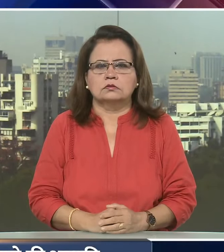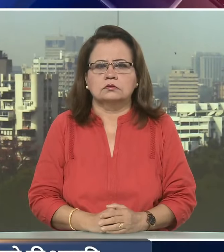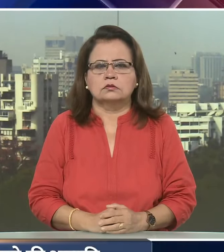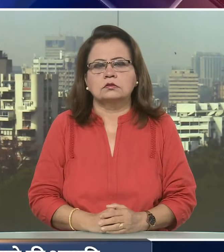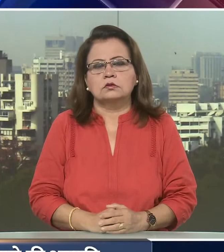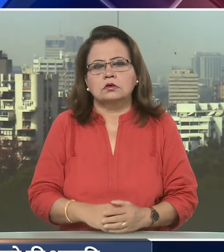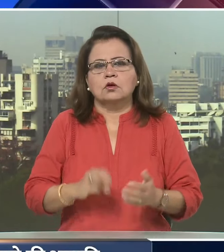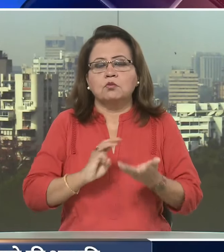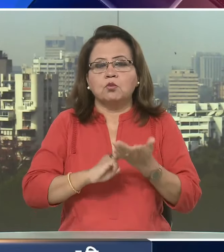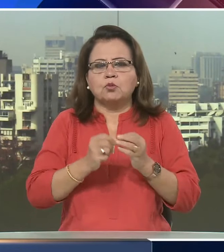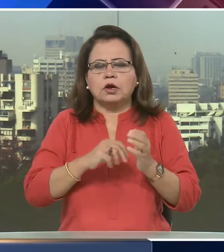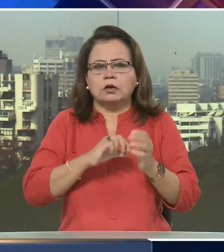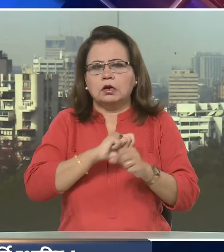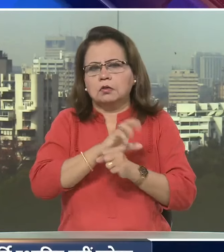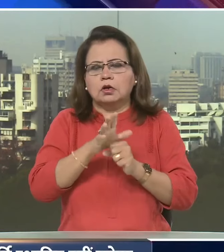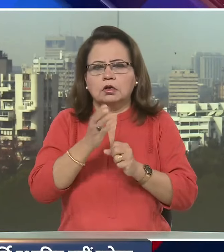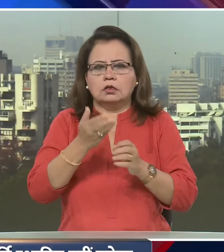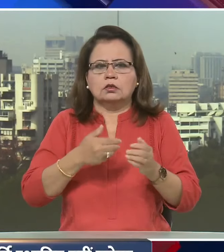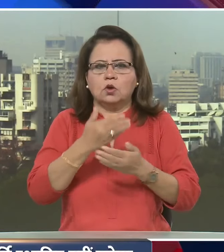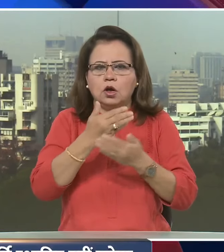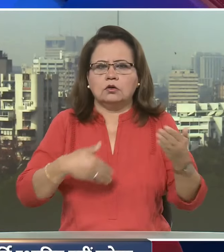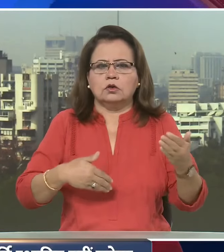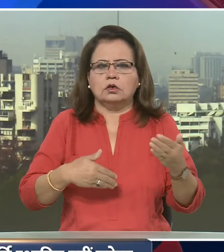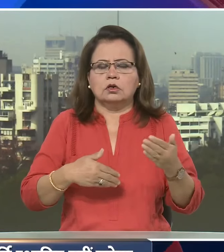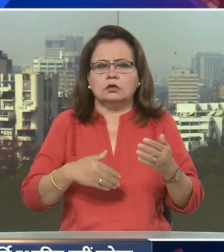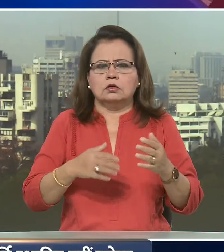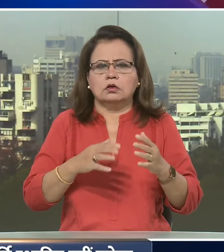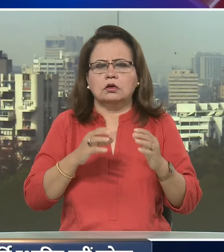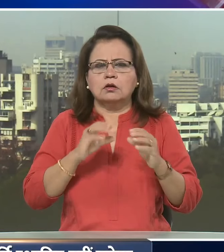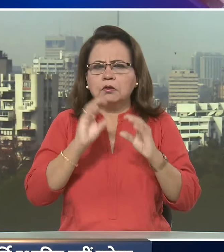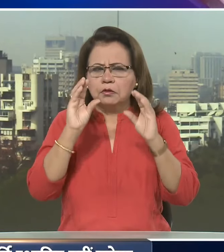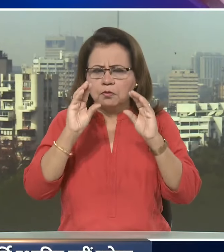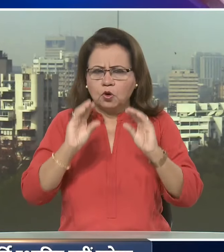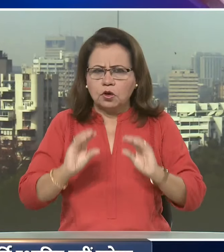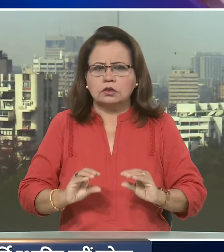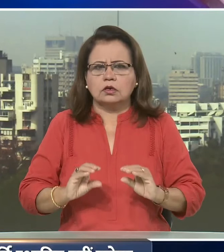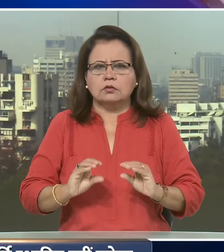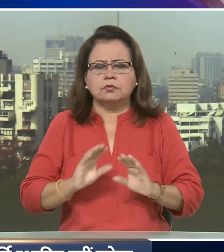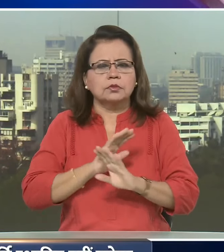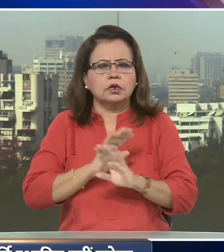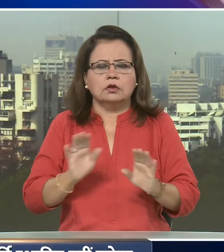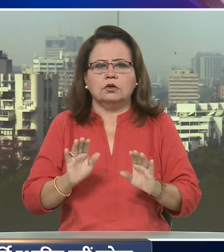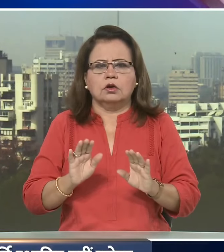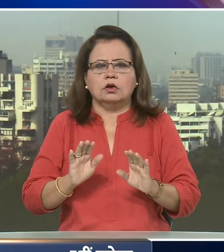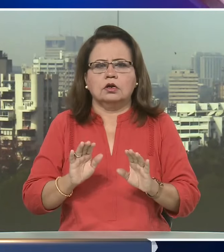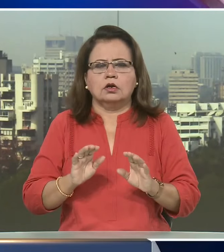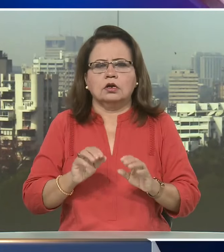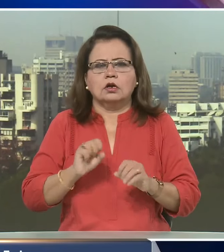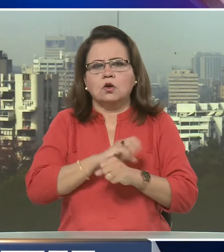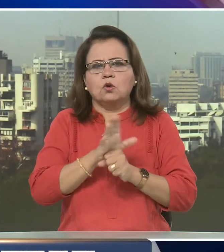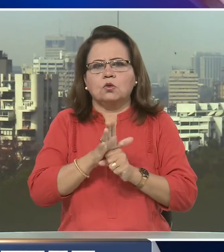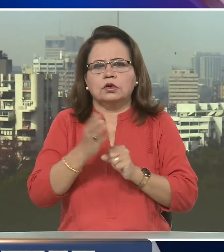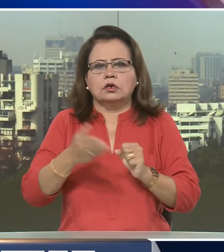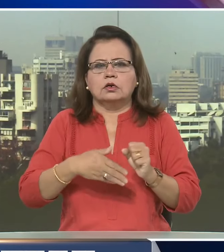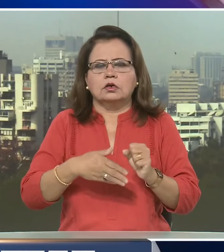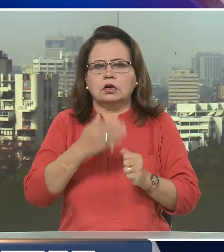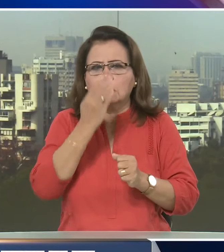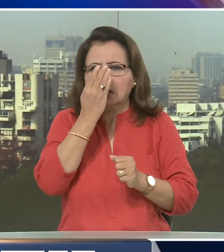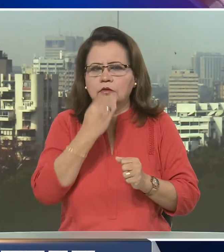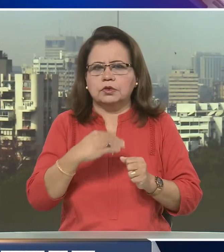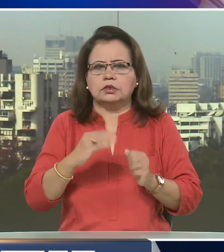और मुंबई में कोरोना महामारी के कारण त्योहार को लेकर गहमा गहमी का माहौल नहीं होगा। कोविड 19 के कारण गणपति की